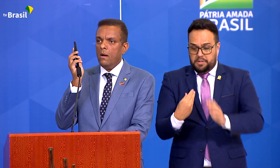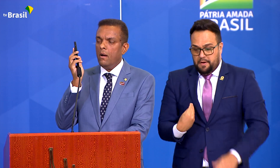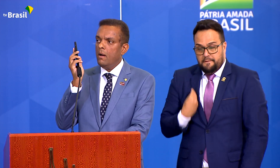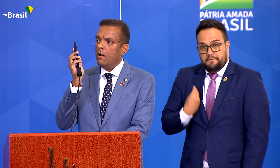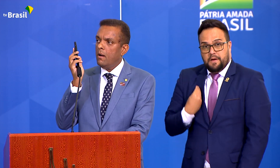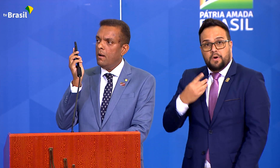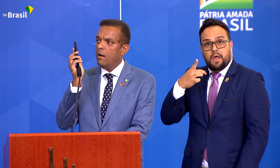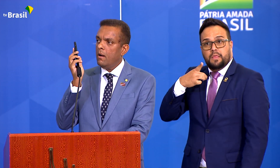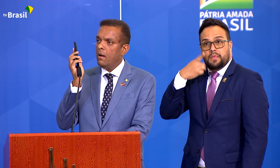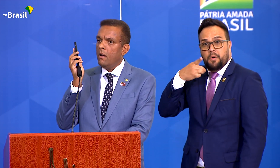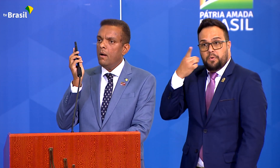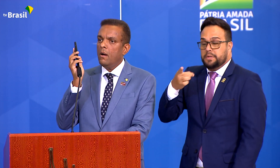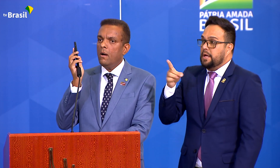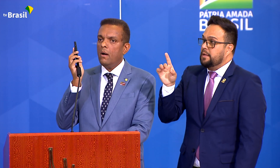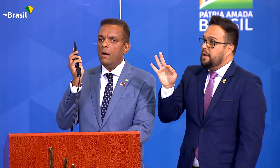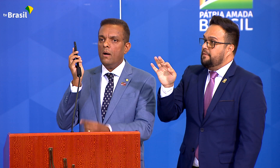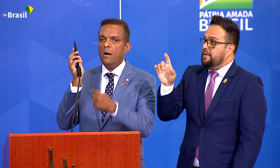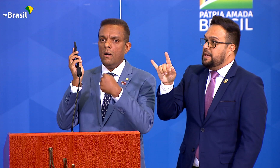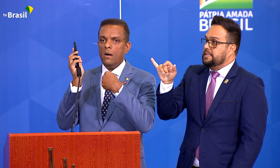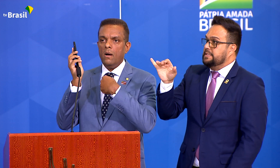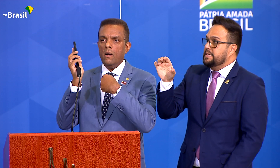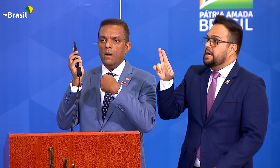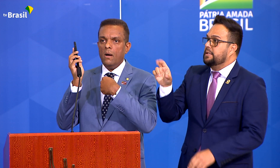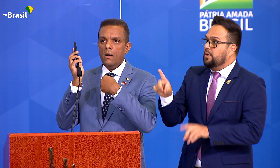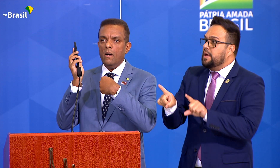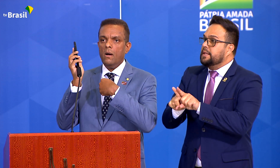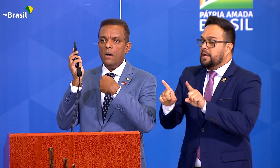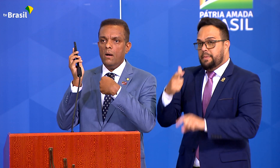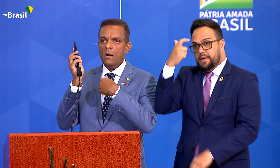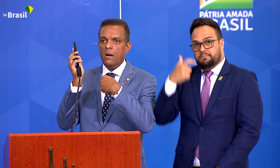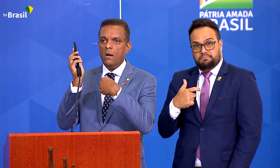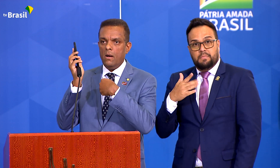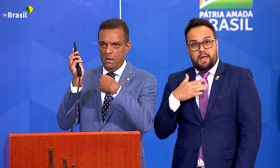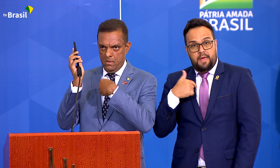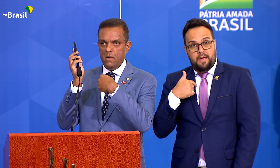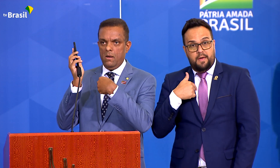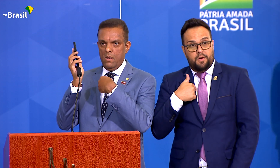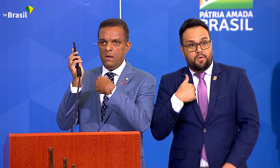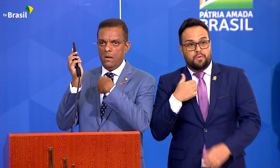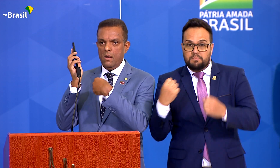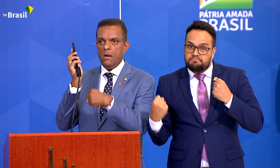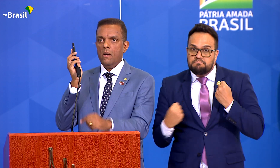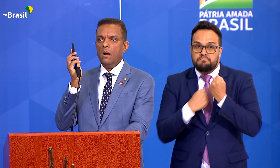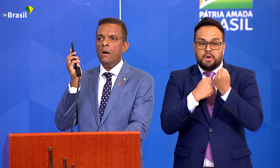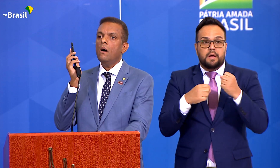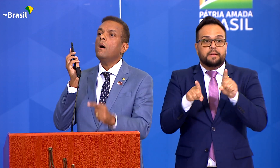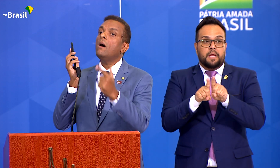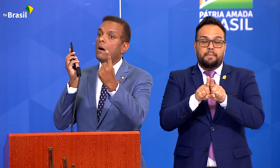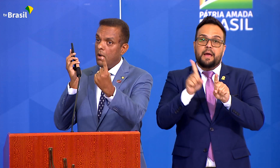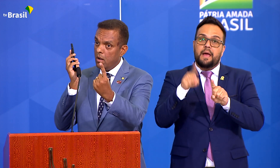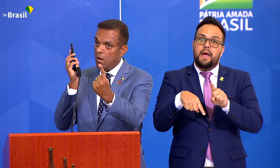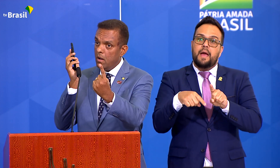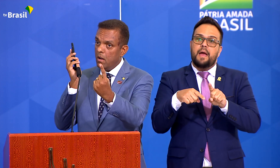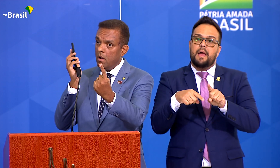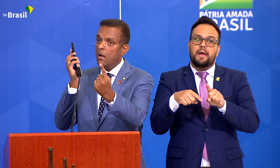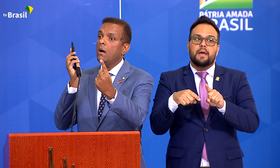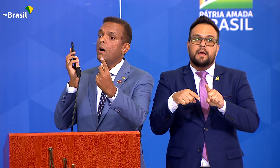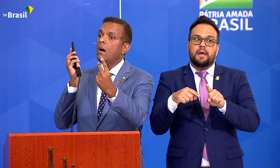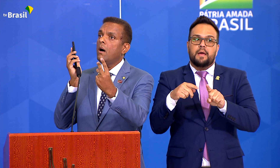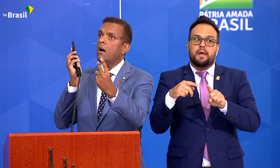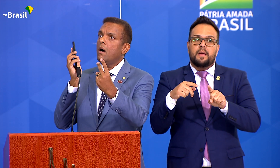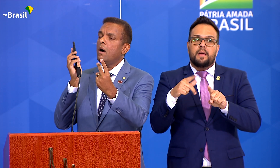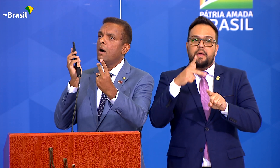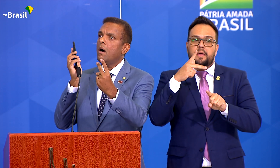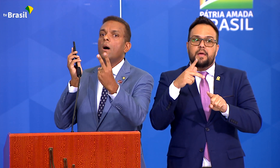você vê um deputado Marco Feliciano o deputado que tá ao lado dele voltou a ser vice-líder do governo ele também quer um Pródigo